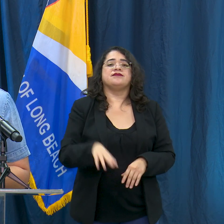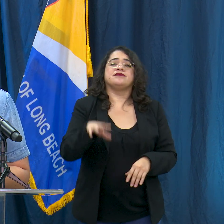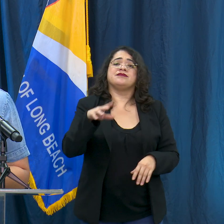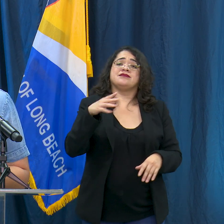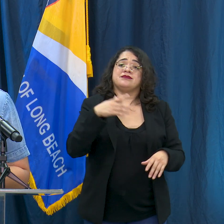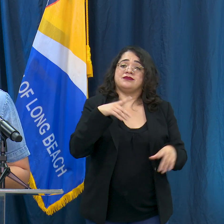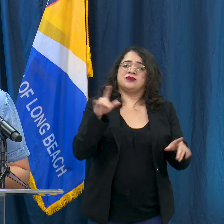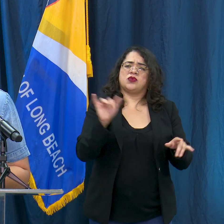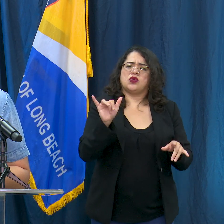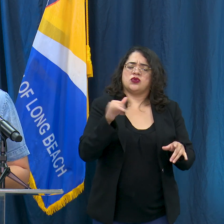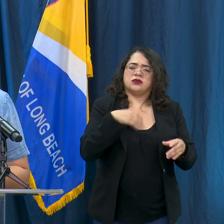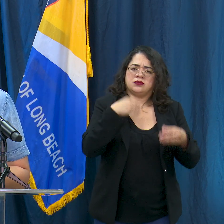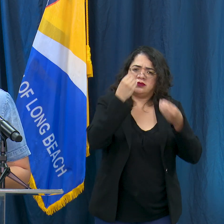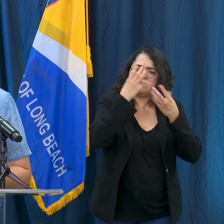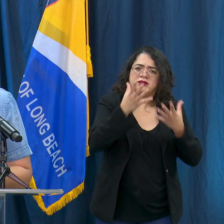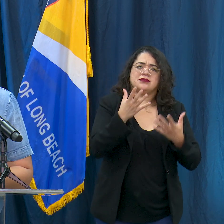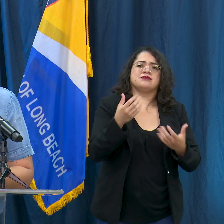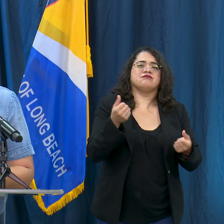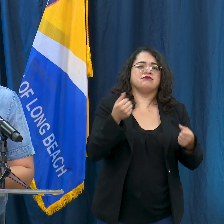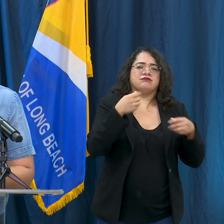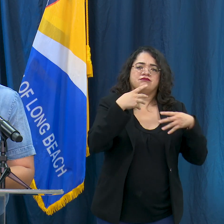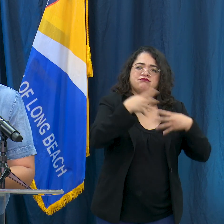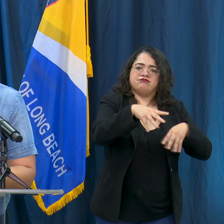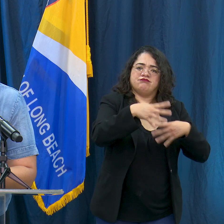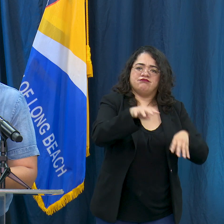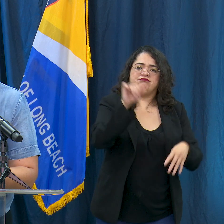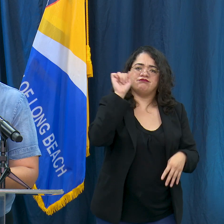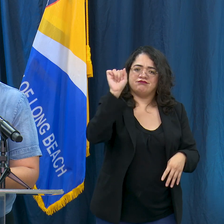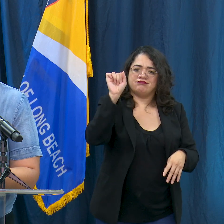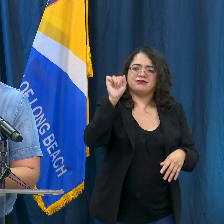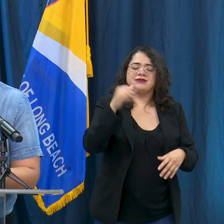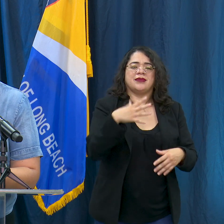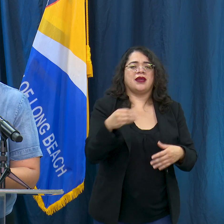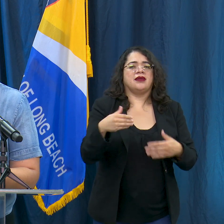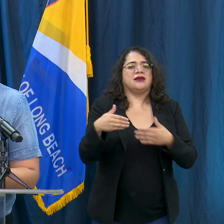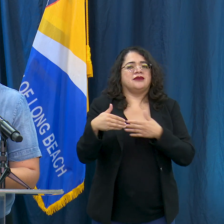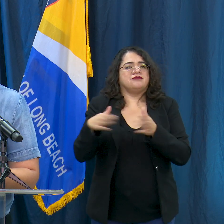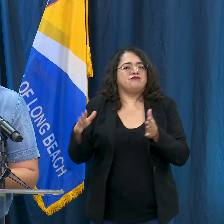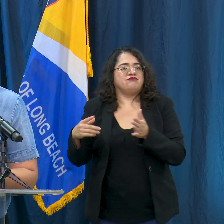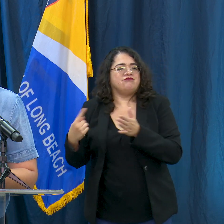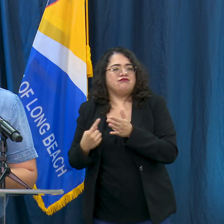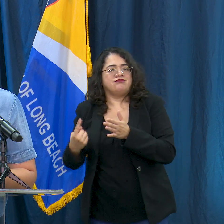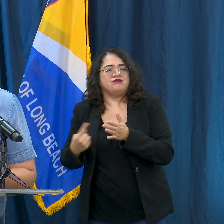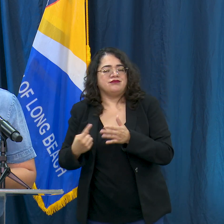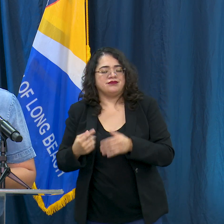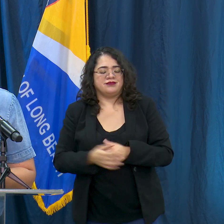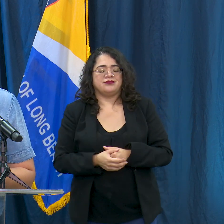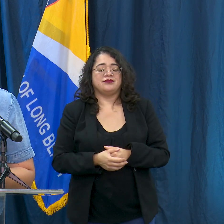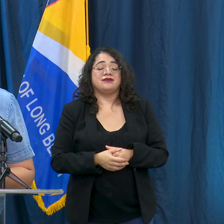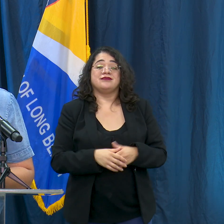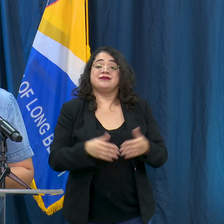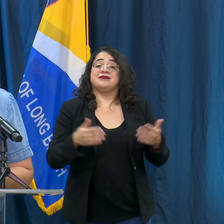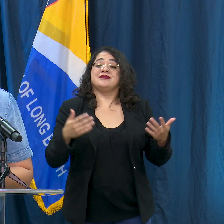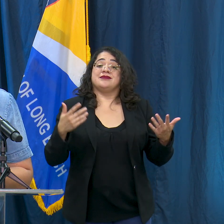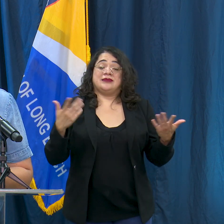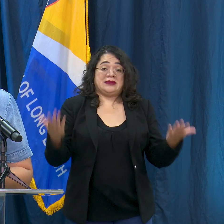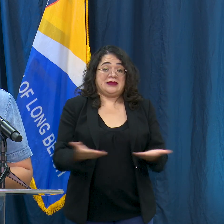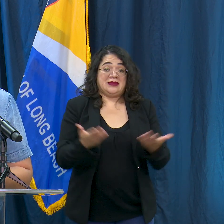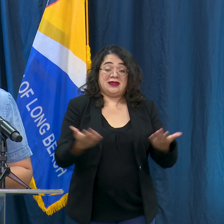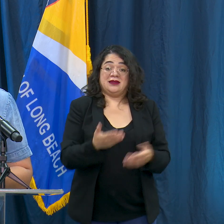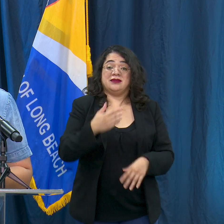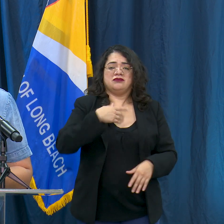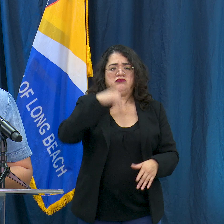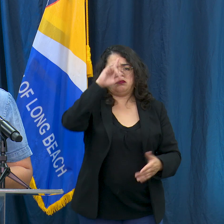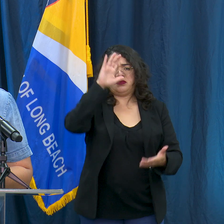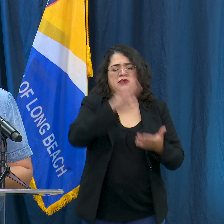poquita información sobre las protestas y la cuarentena. Como profesionales de salud pública, creemos firmemente que el racismo es